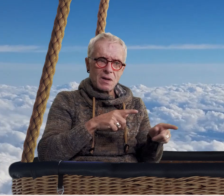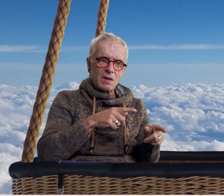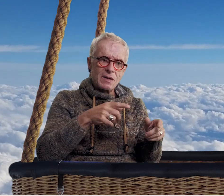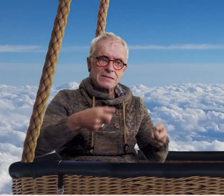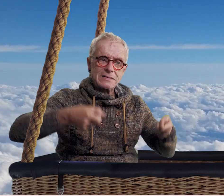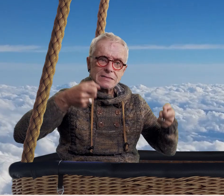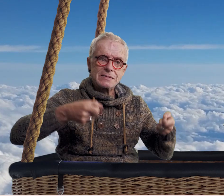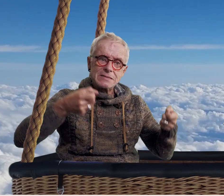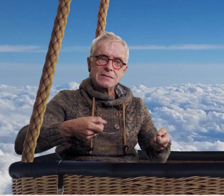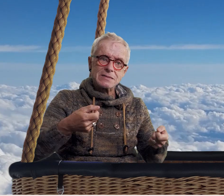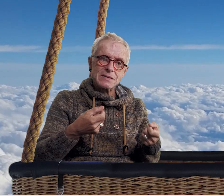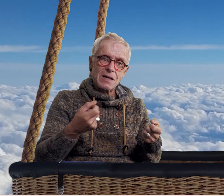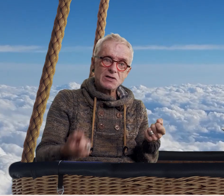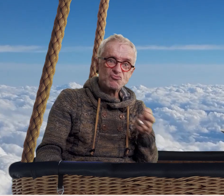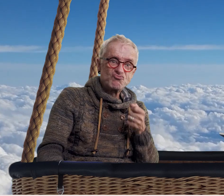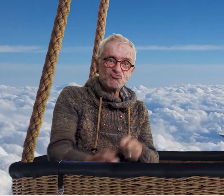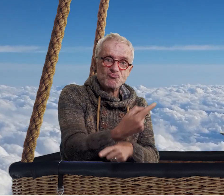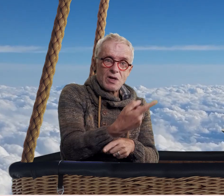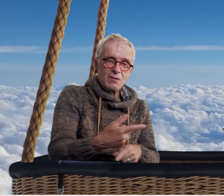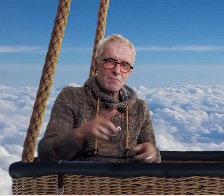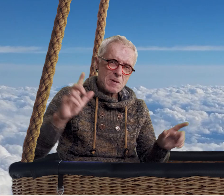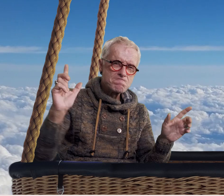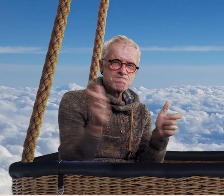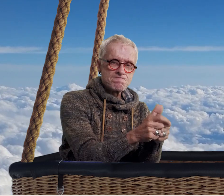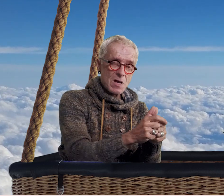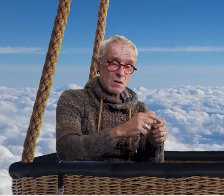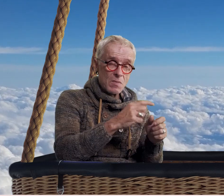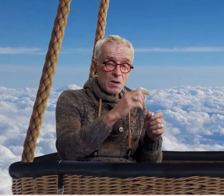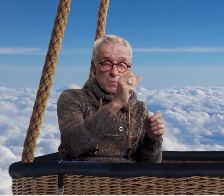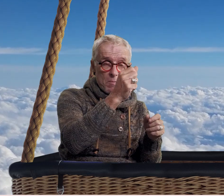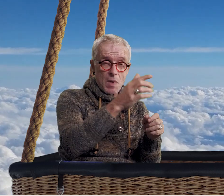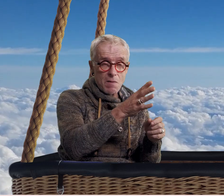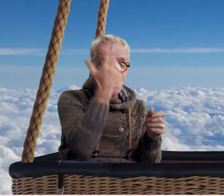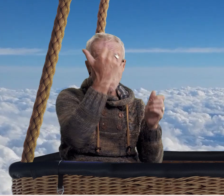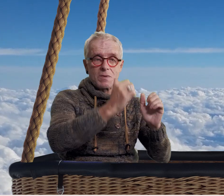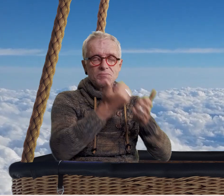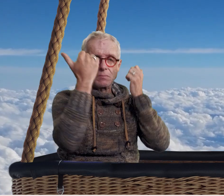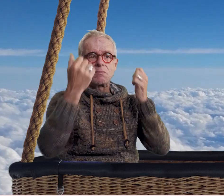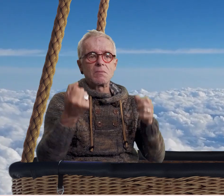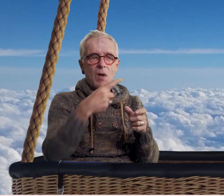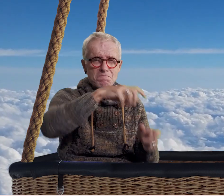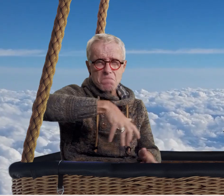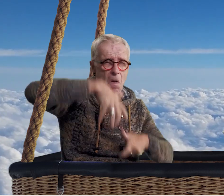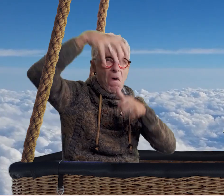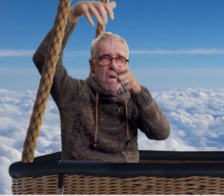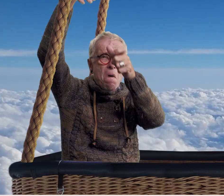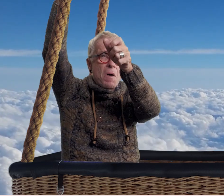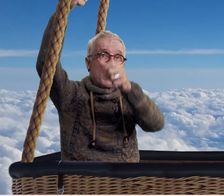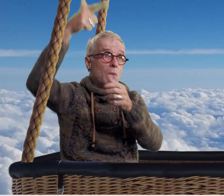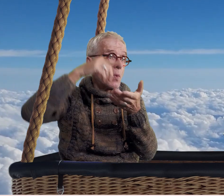des sacs de lest. Je me précipitais sur lui, mais d'une main il me terrassa et le ballon délesté atteignit deux mille mètres.